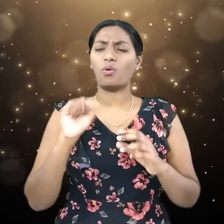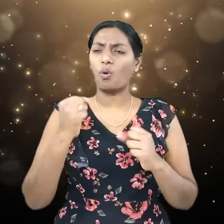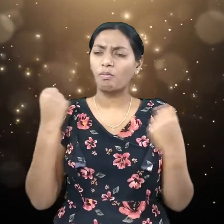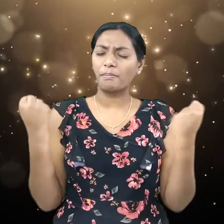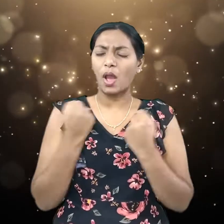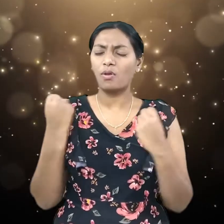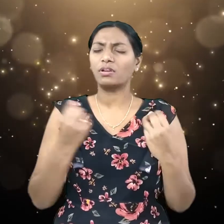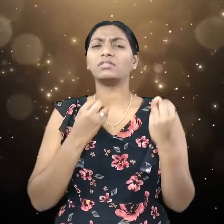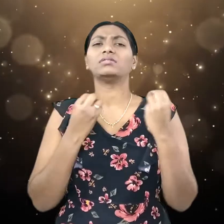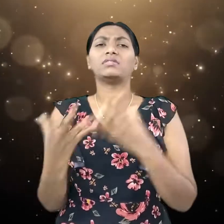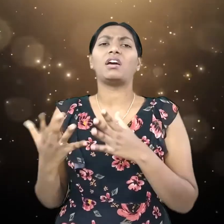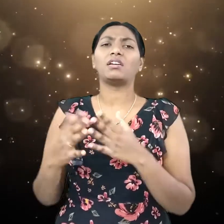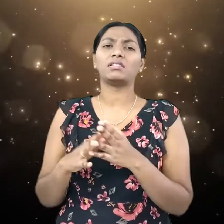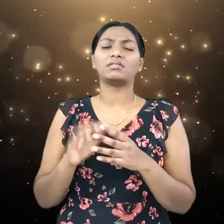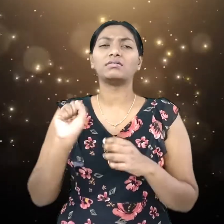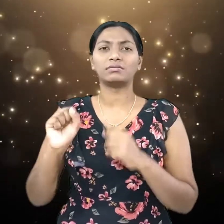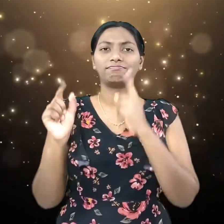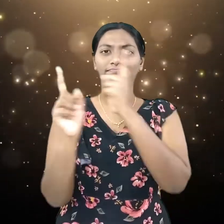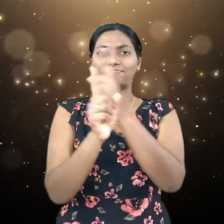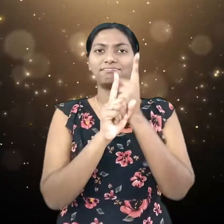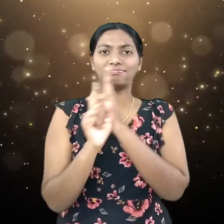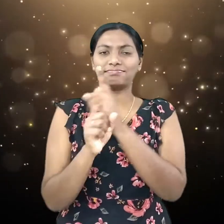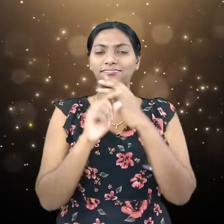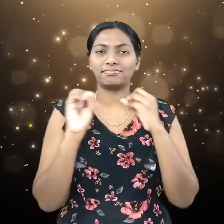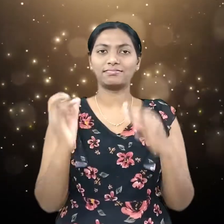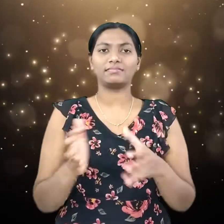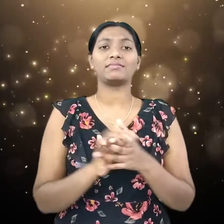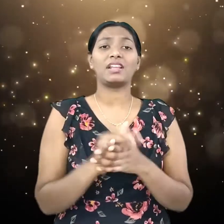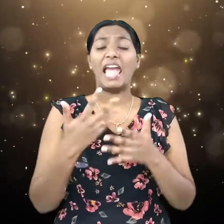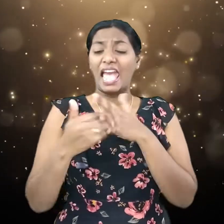पाएंगे संतों के सहभागिता को जारी रखने में उन